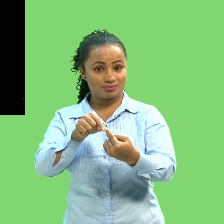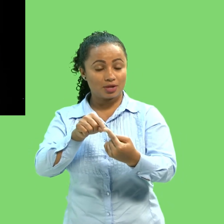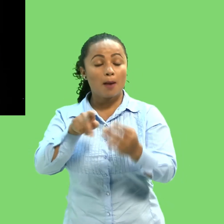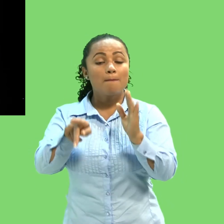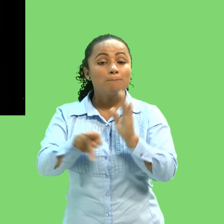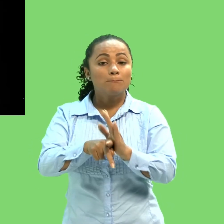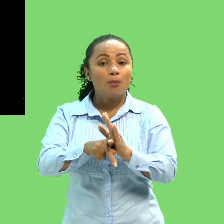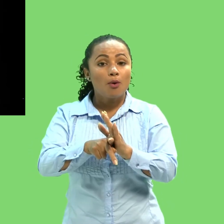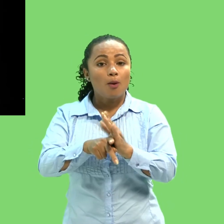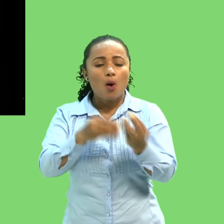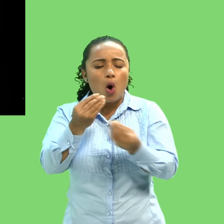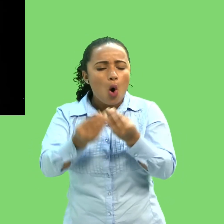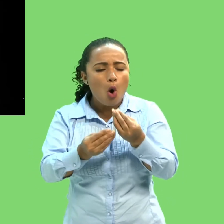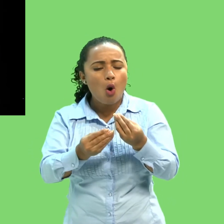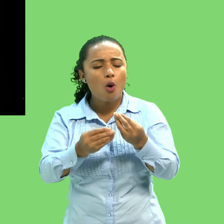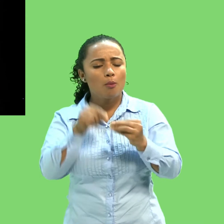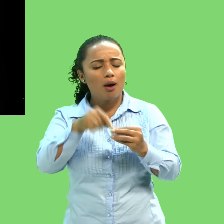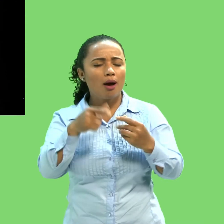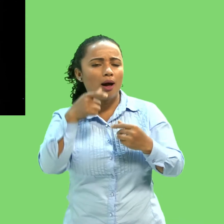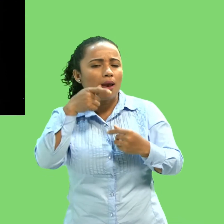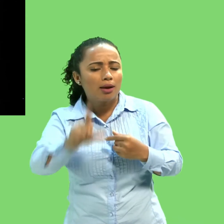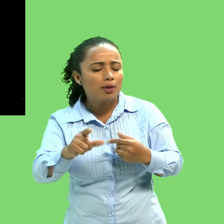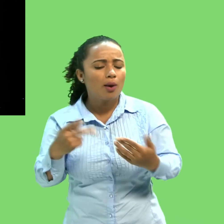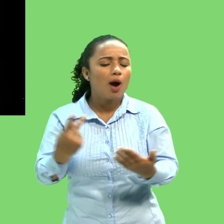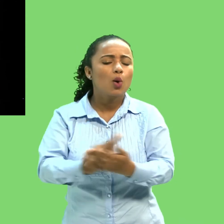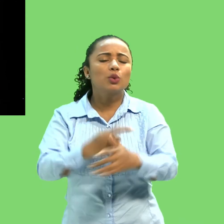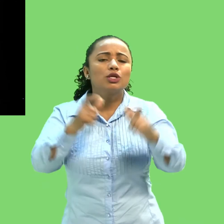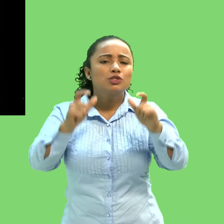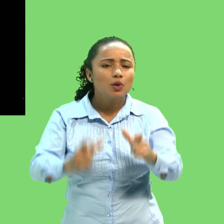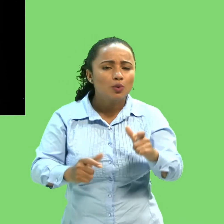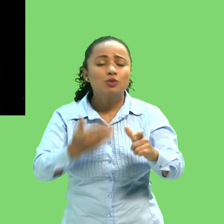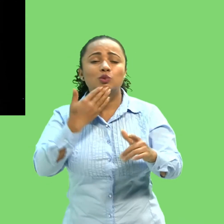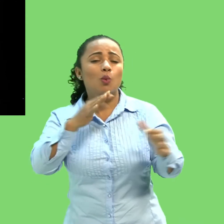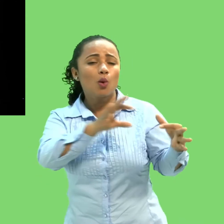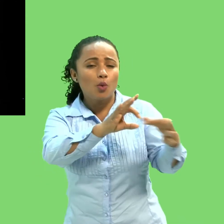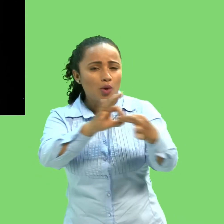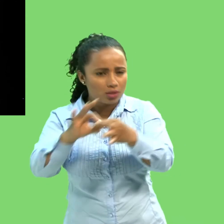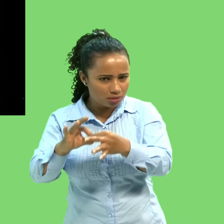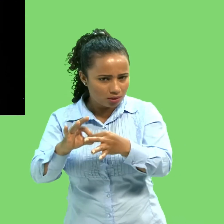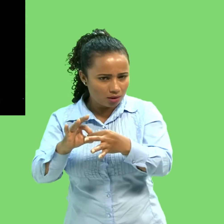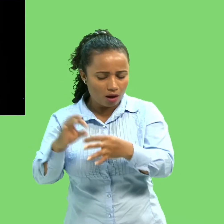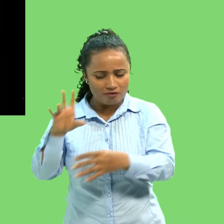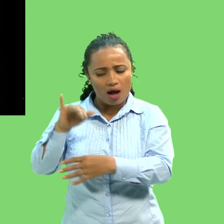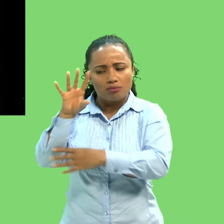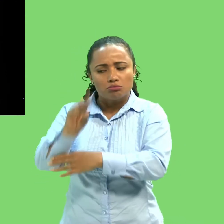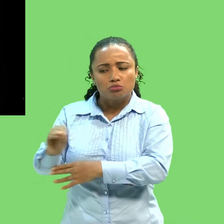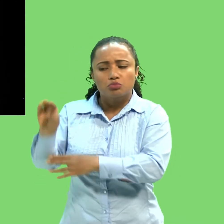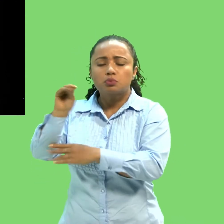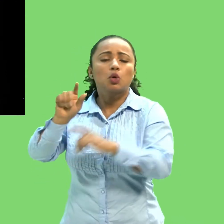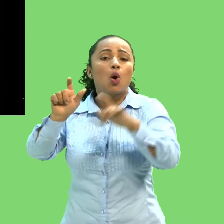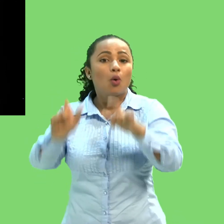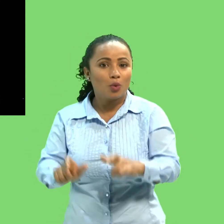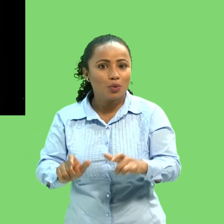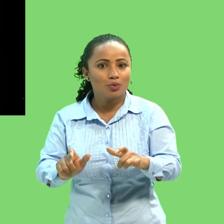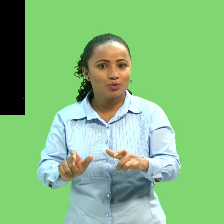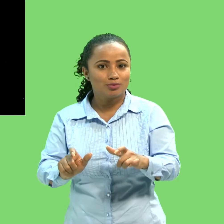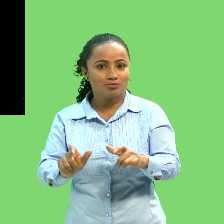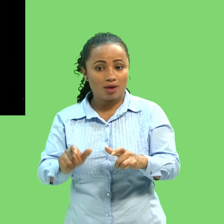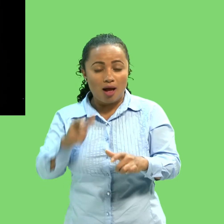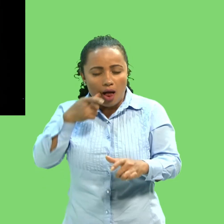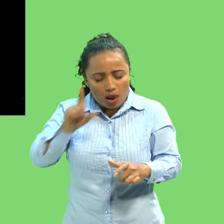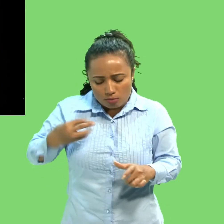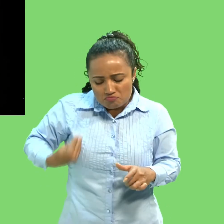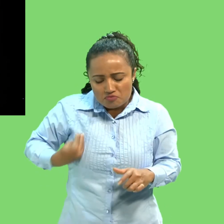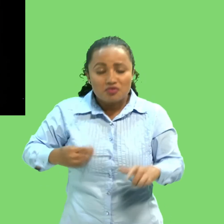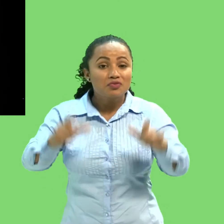funcionar. Qual que é o contexto dessa língua? Onde que ele vai realmente onde vai ser atuada? Onde que ela vai atuar de fato, né? Então é interessante perceber como